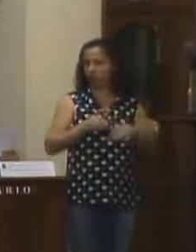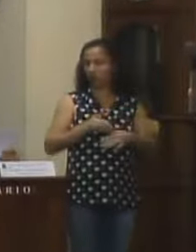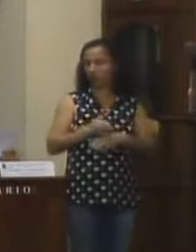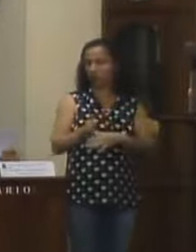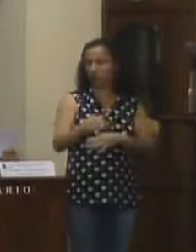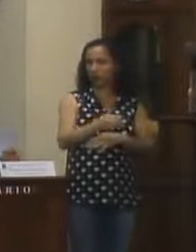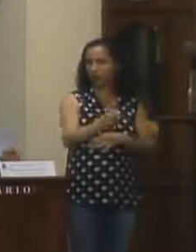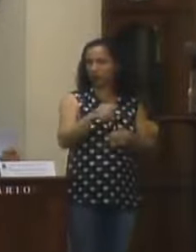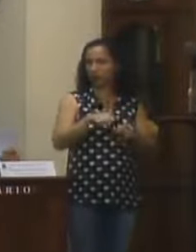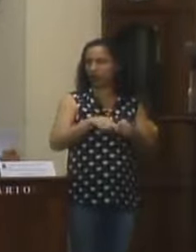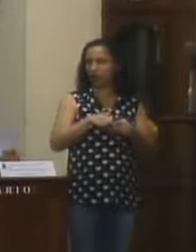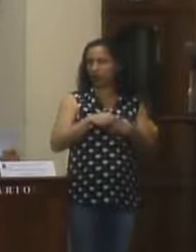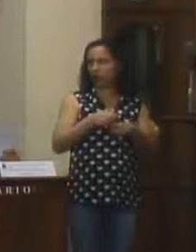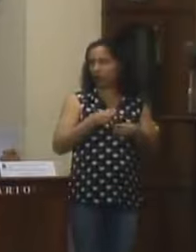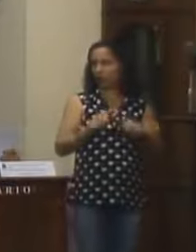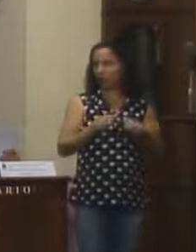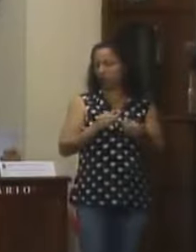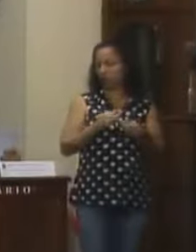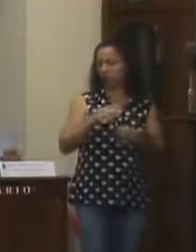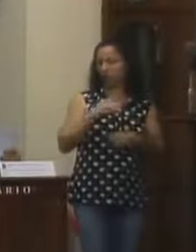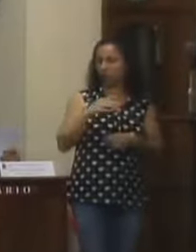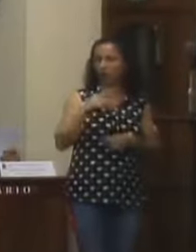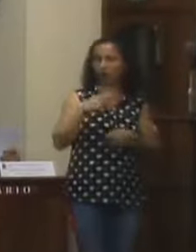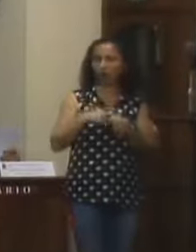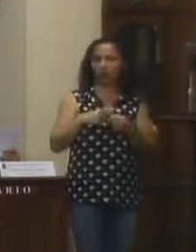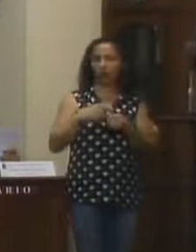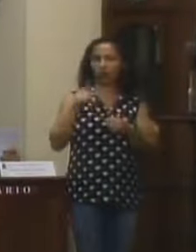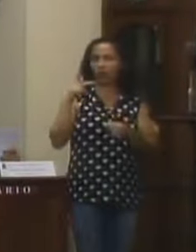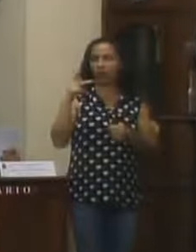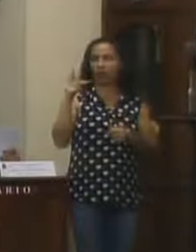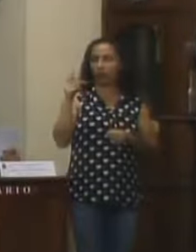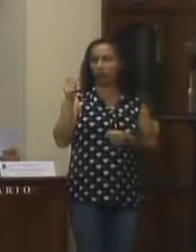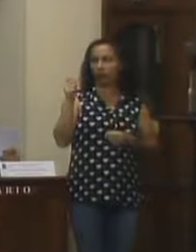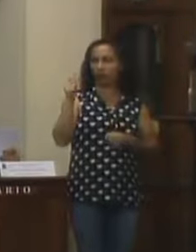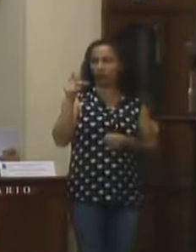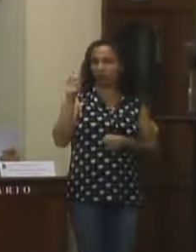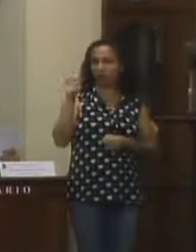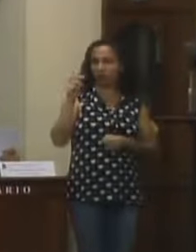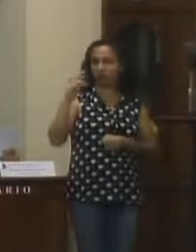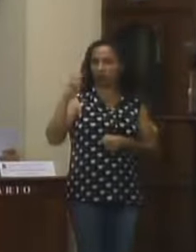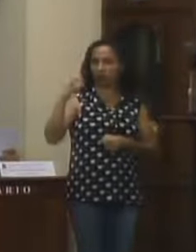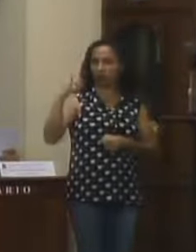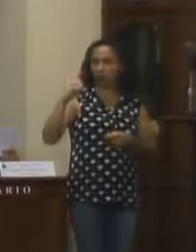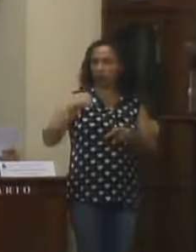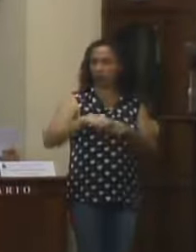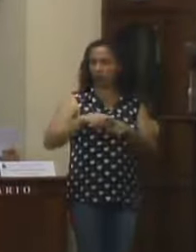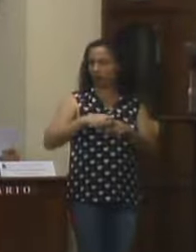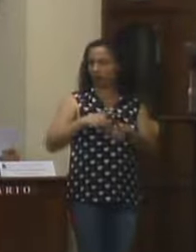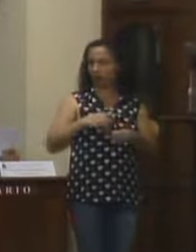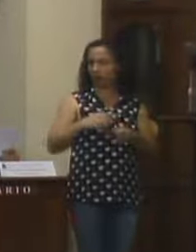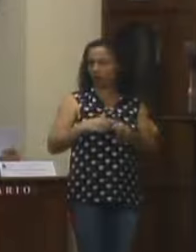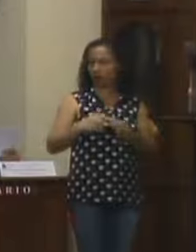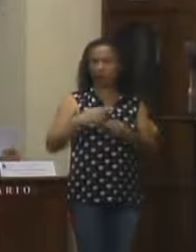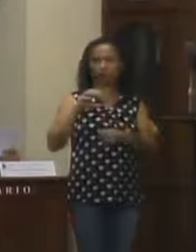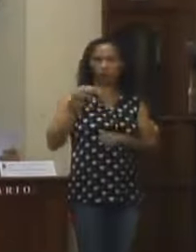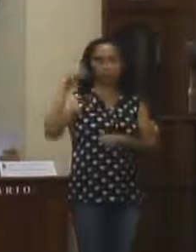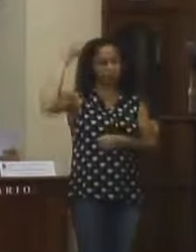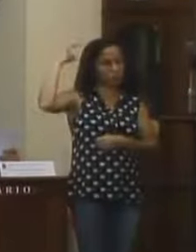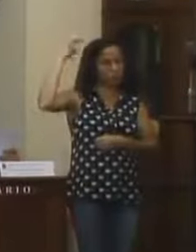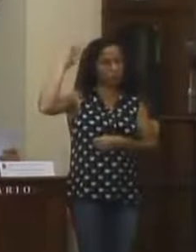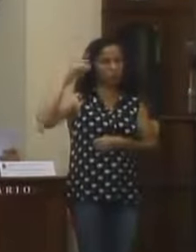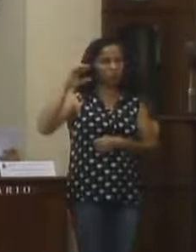cidade, compreendendo os bairros da Aparecida, Centro, Barroso, São José dos Palmeiras, Espala 1 e 2, Jardim Valença, Santa Rosa,